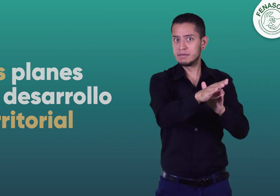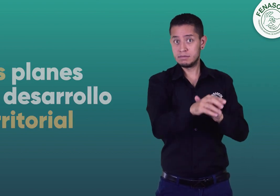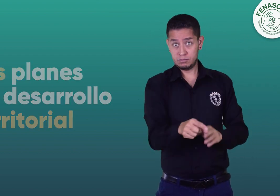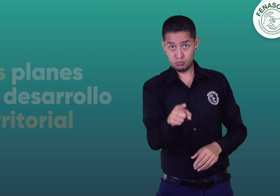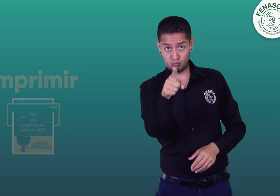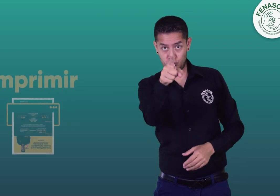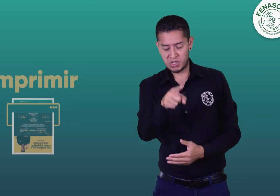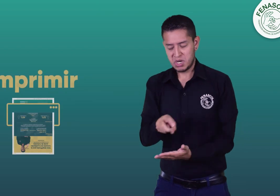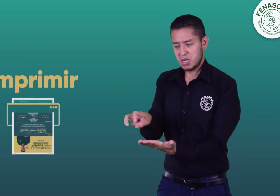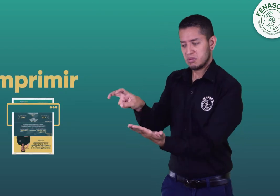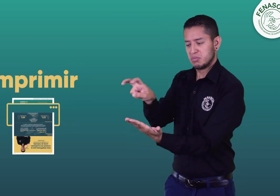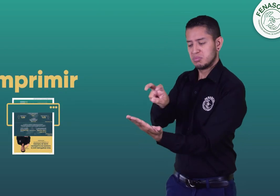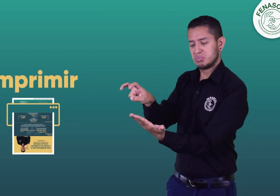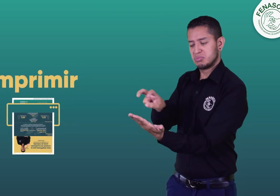construyendo los planes de desarrollo.